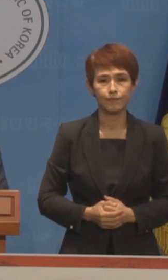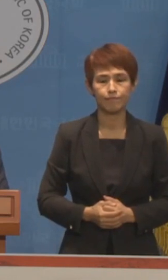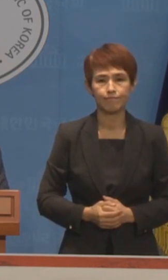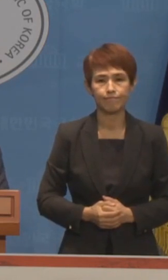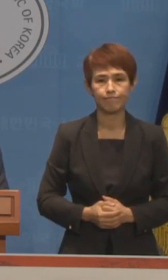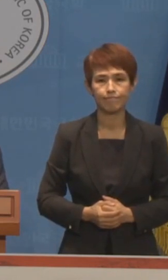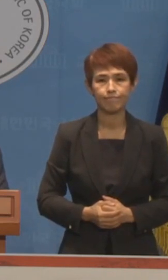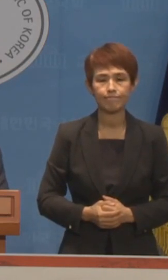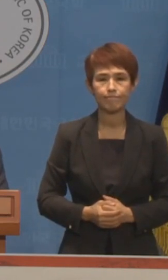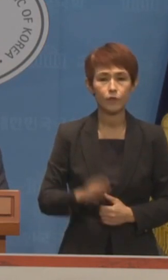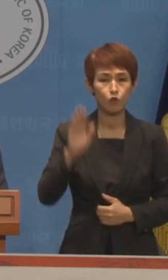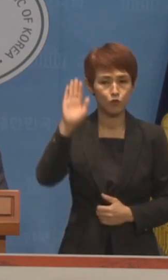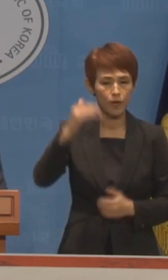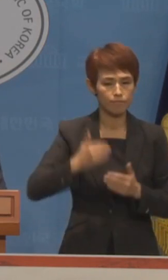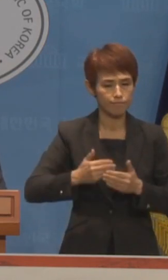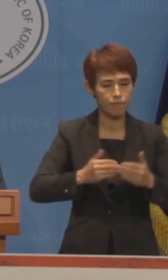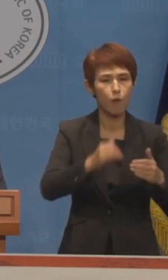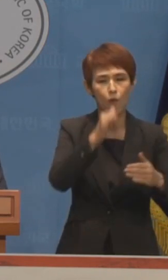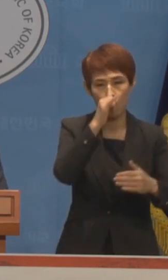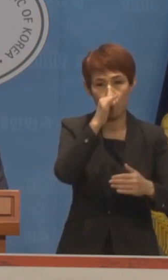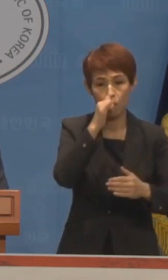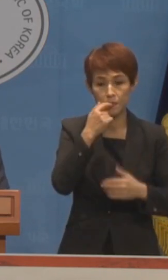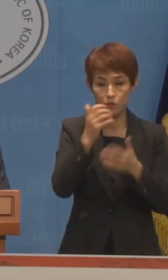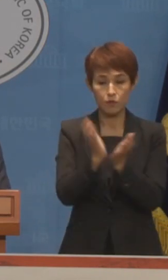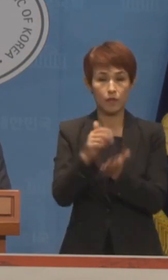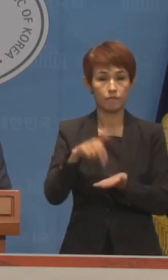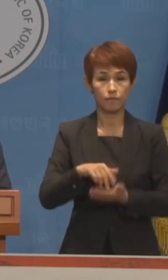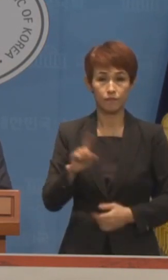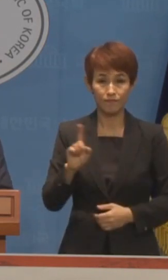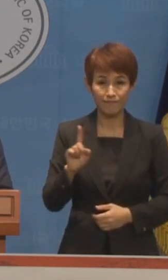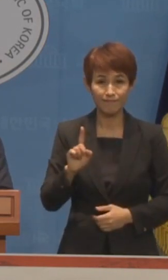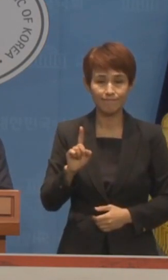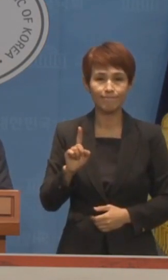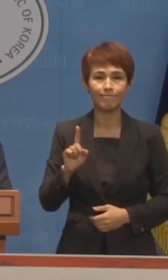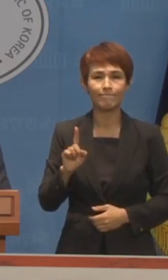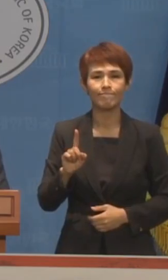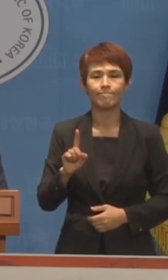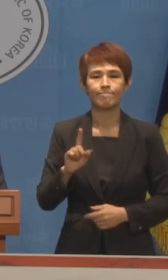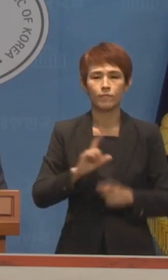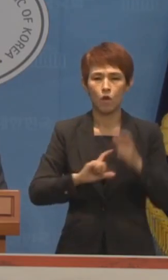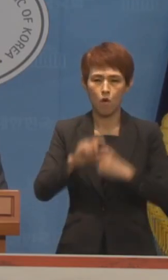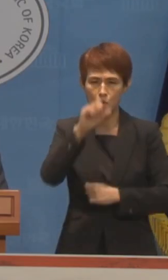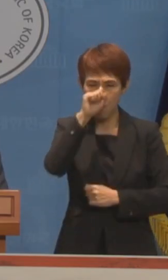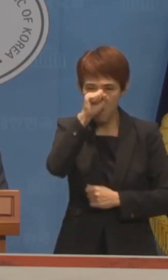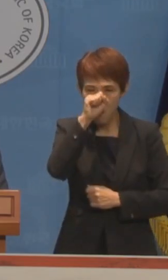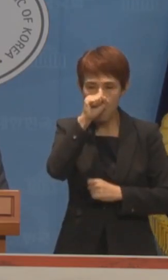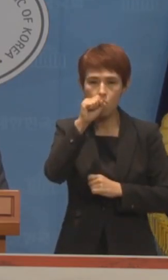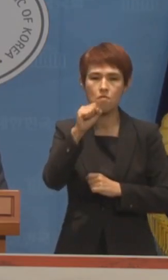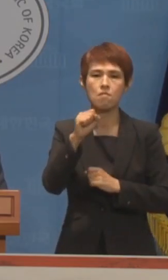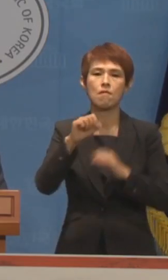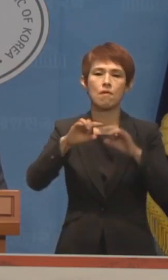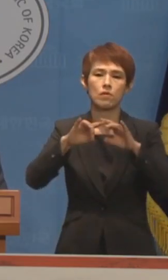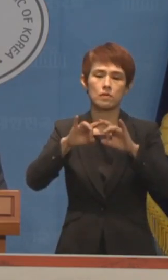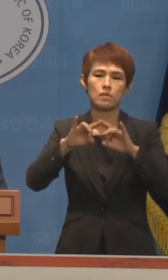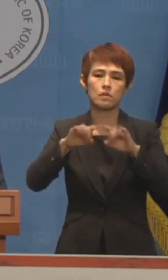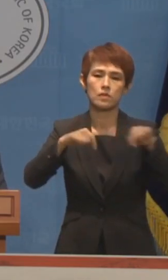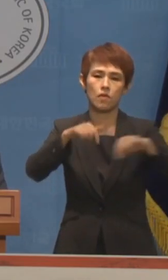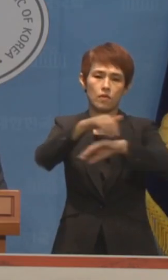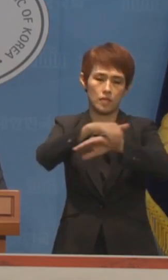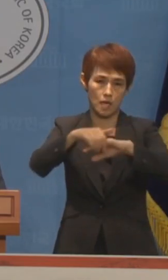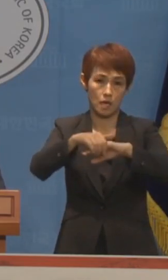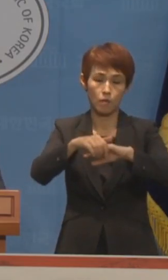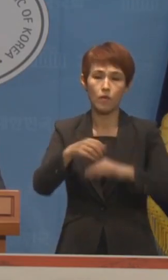절차와 과정을 거치겠습니다만 저희 더불어민주당은 보다 합리적인 에너지 정책, 즉 재생에너지